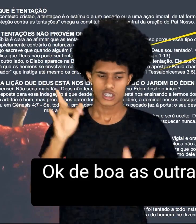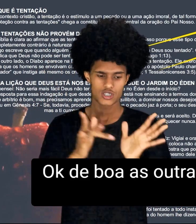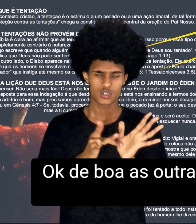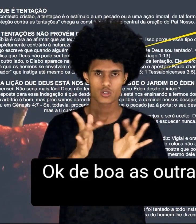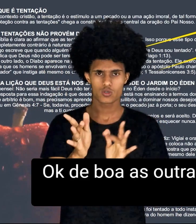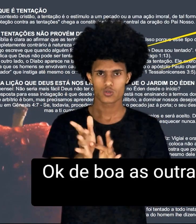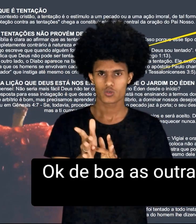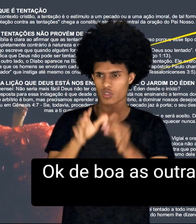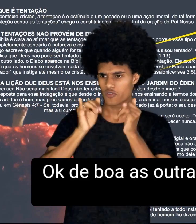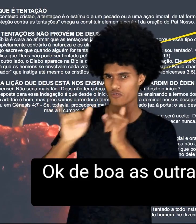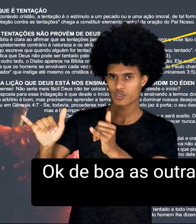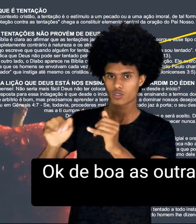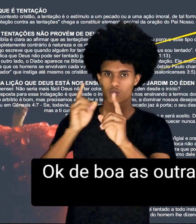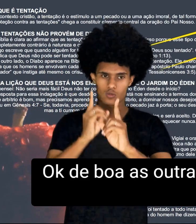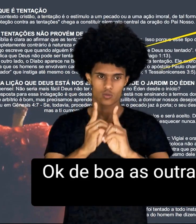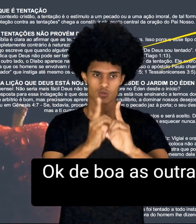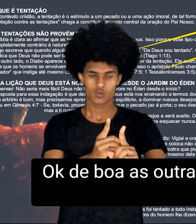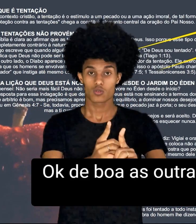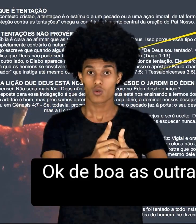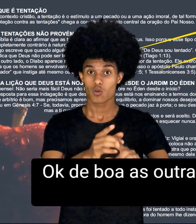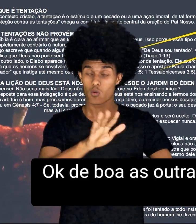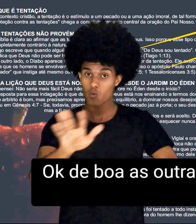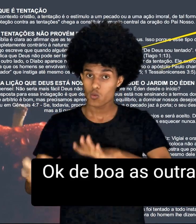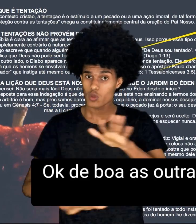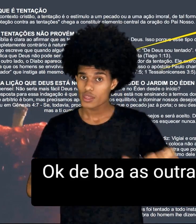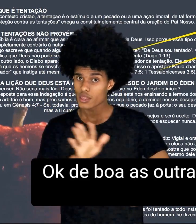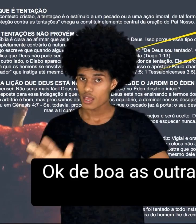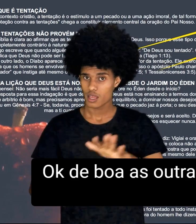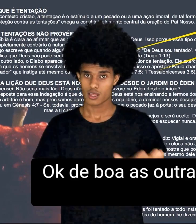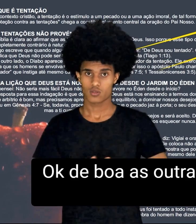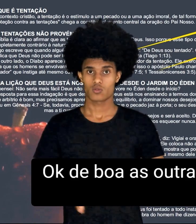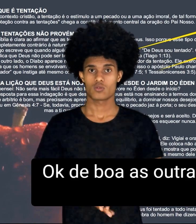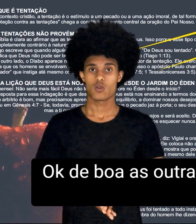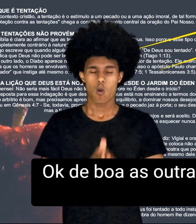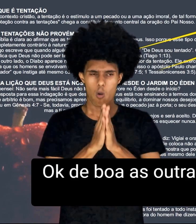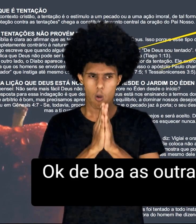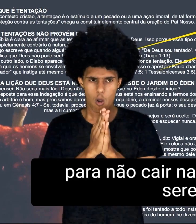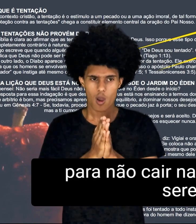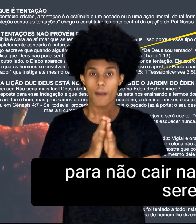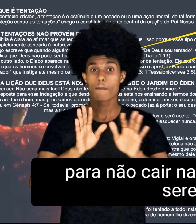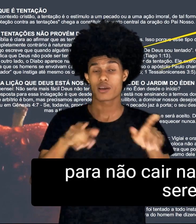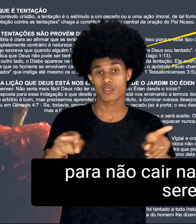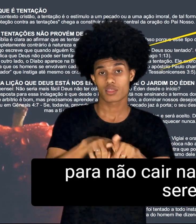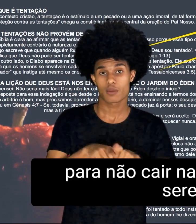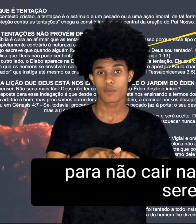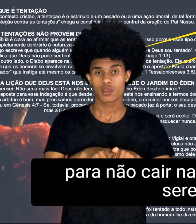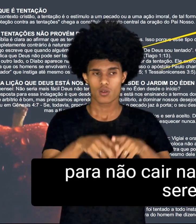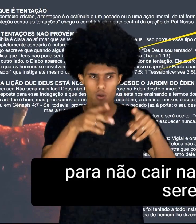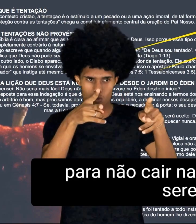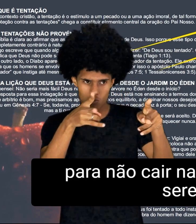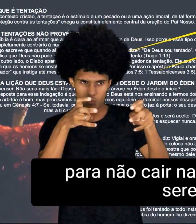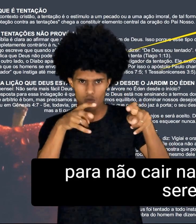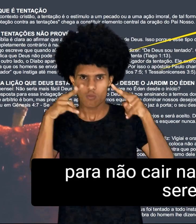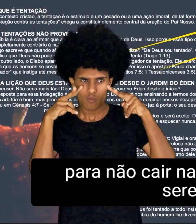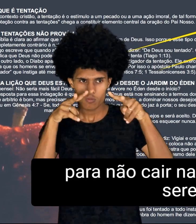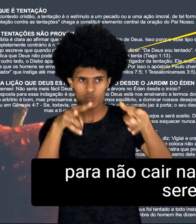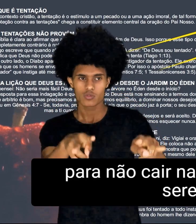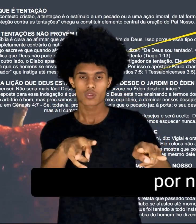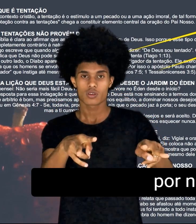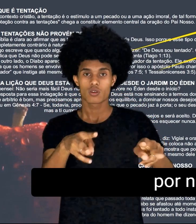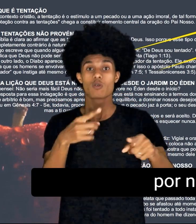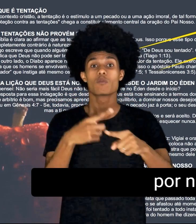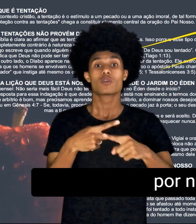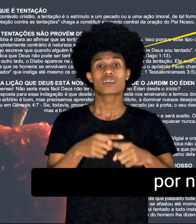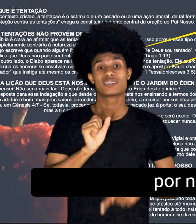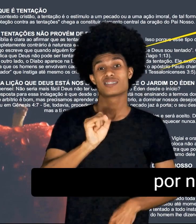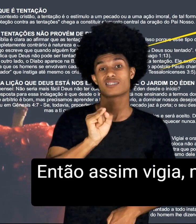uma batalha, ok, de boa, as outras batalhas virão, então agora vigie para não cair na próxima. A todo momento seremos tentados